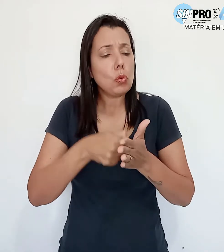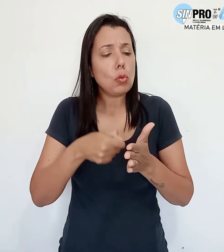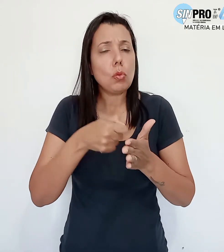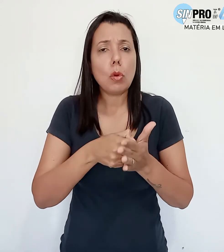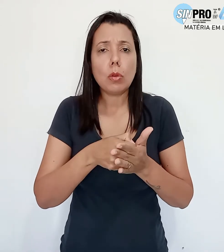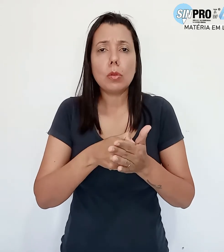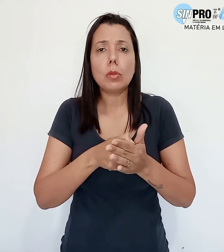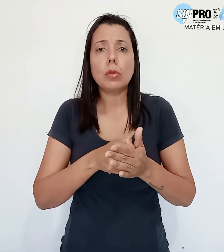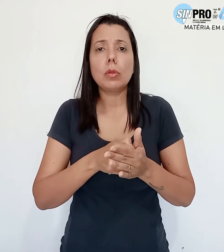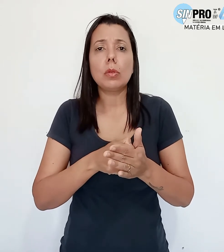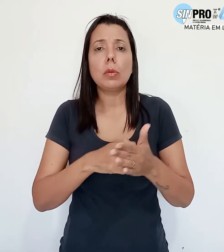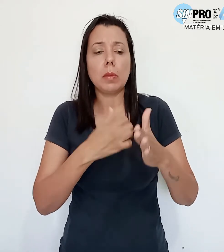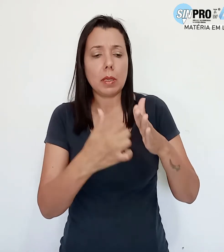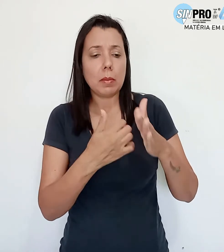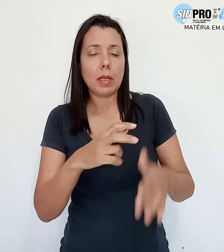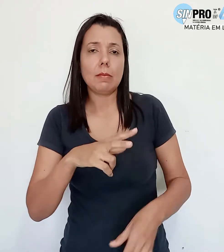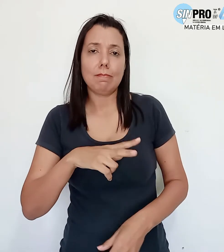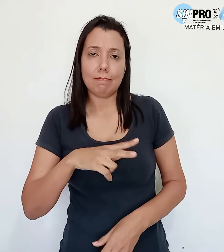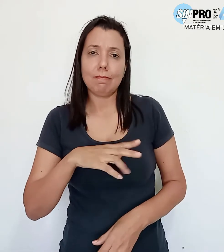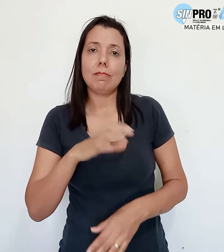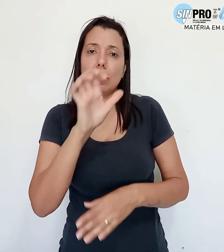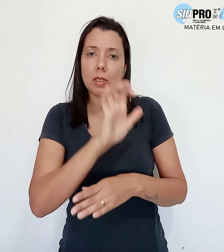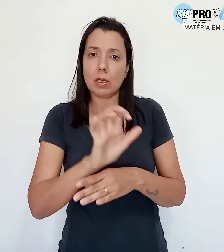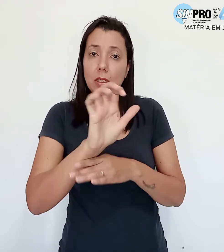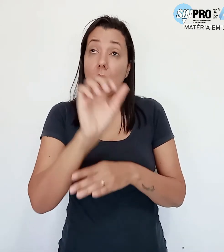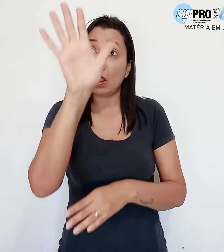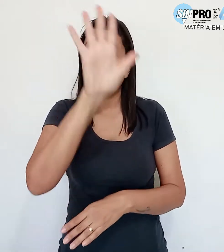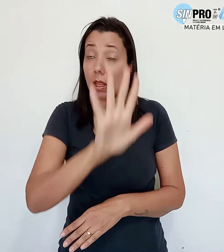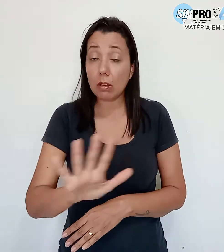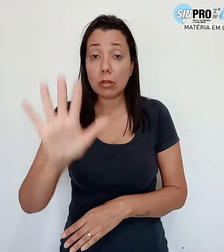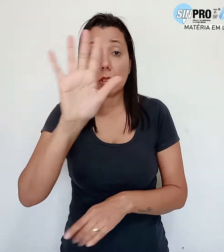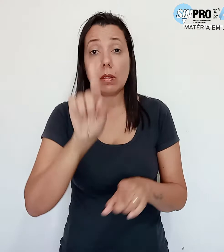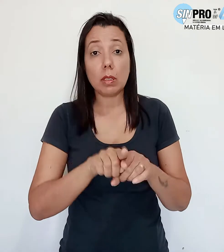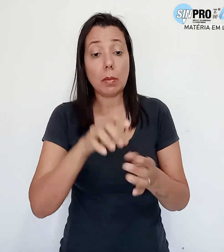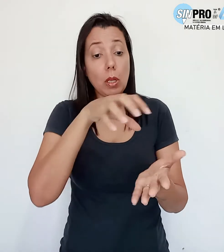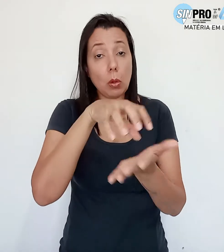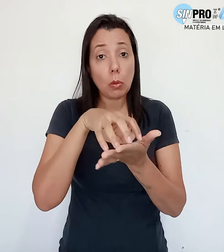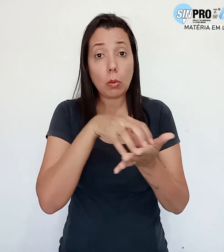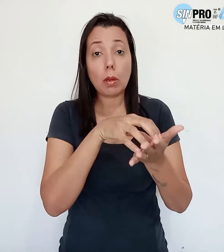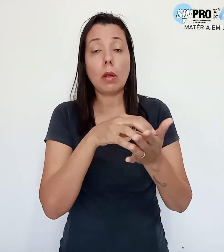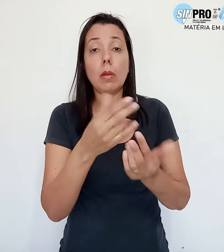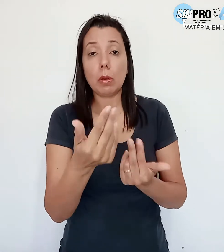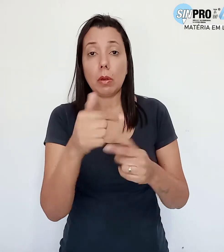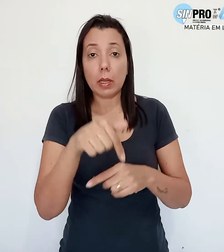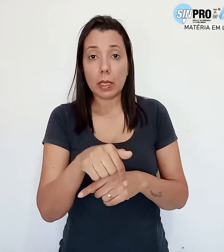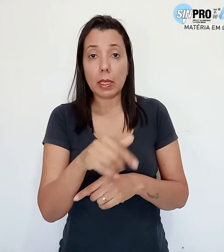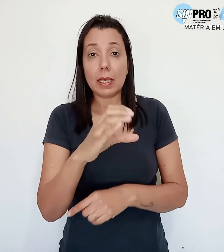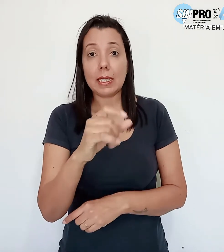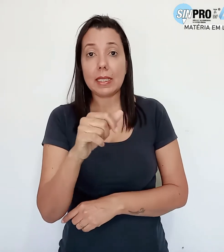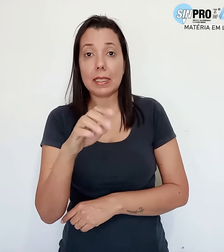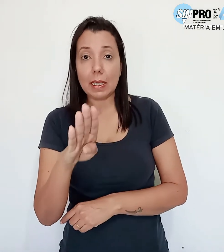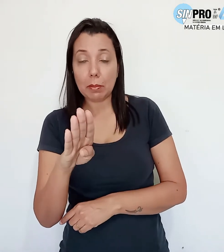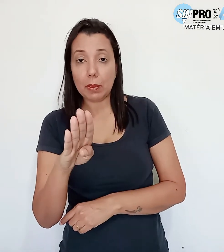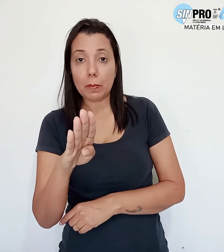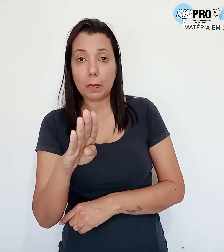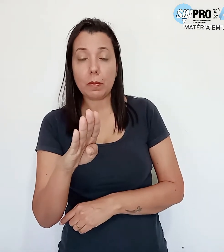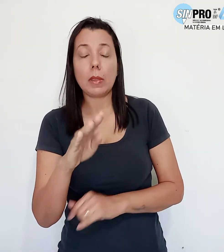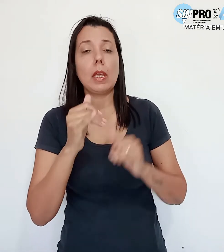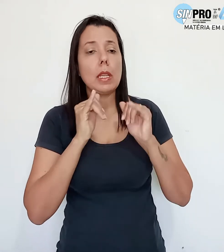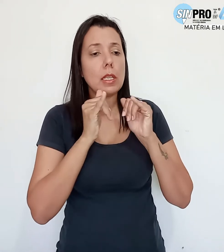para privatizar empresas estatais tanto em nível nacional como local, como é o caso da SEB, a Companhia